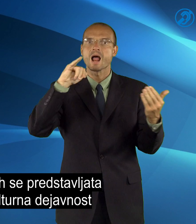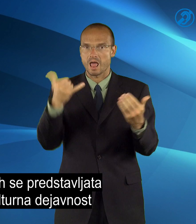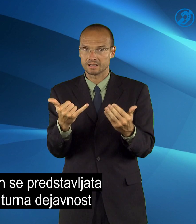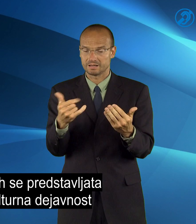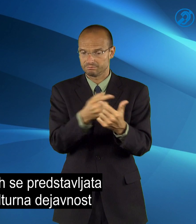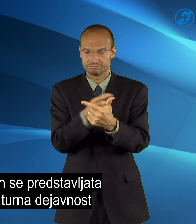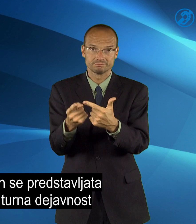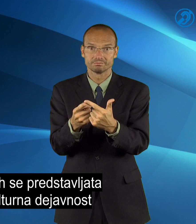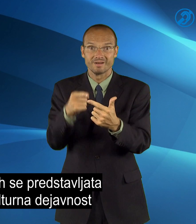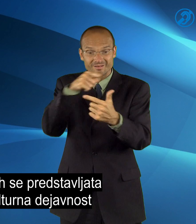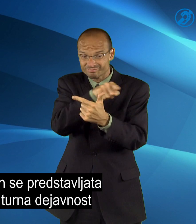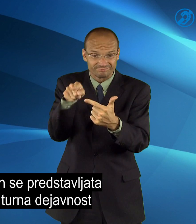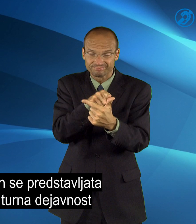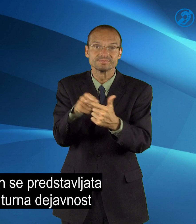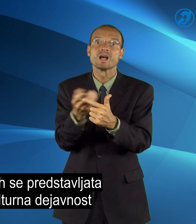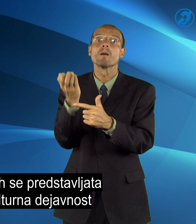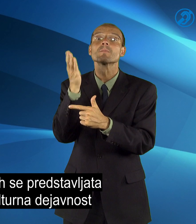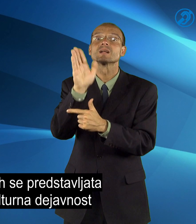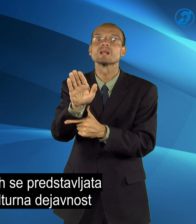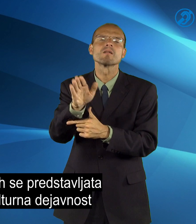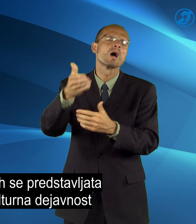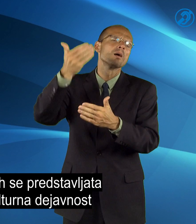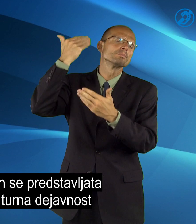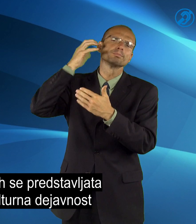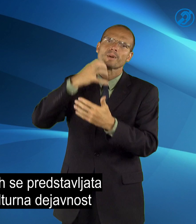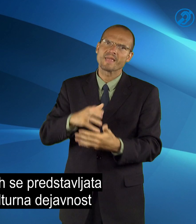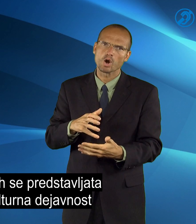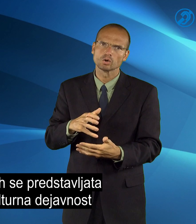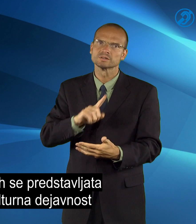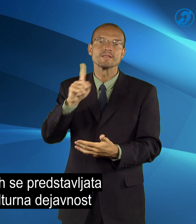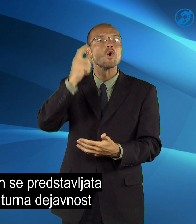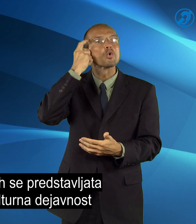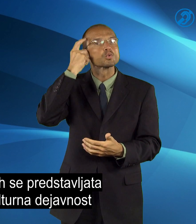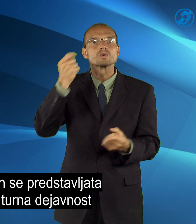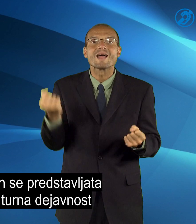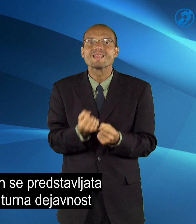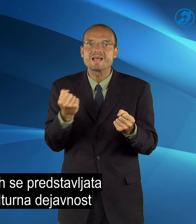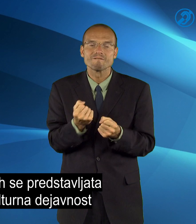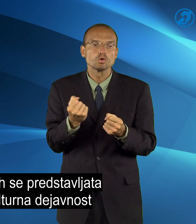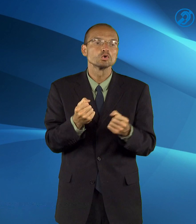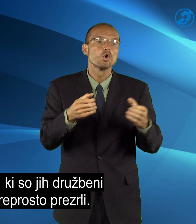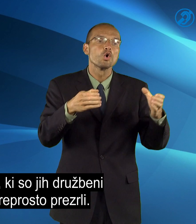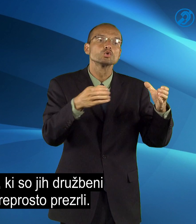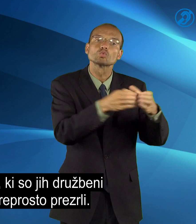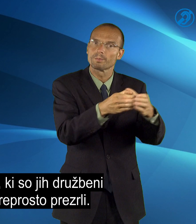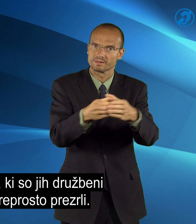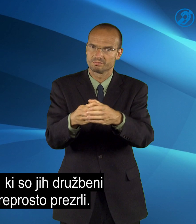in kulturna dejavnost družbenih skupin, ki so jih družbeni diskurzi moči preprosto prezrli.